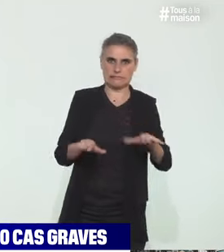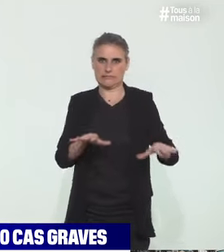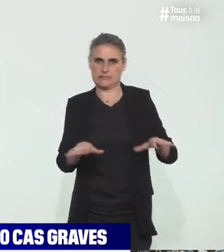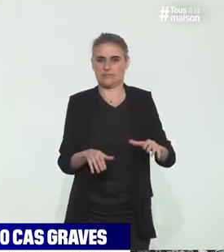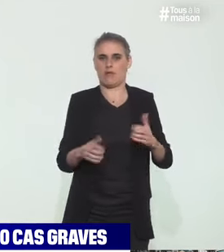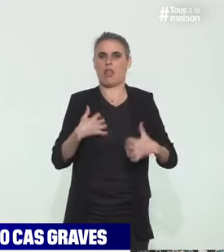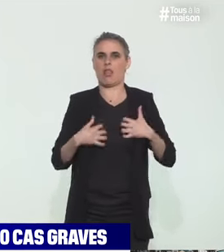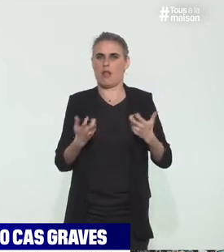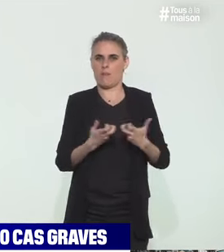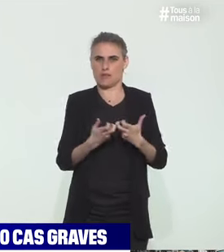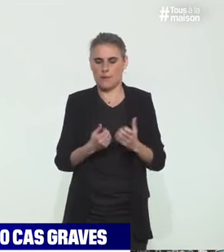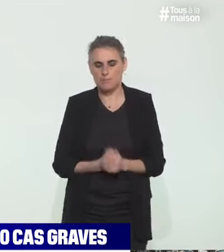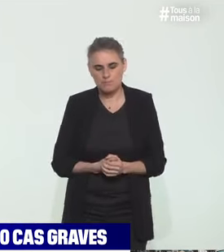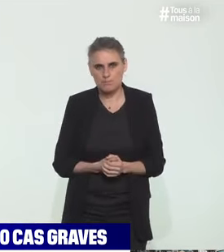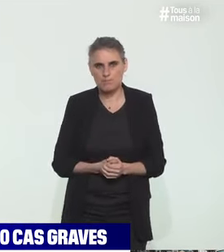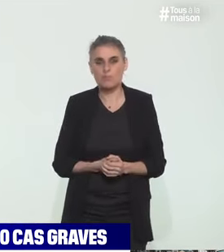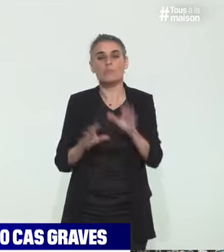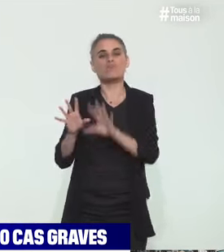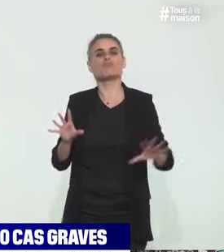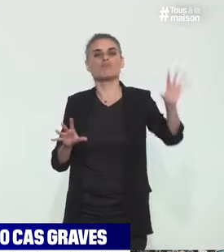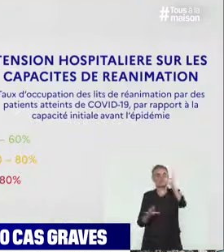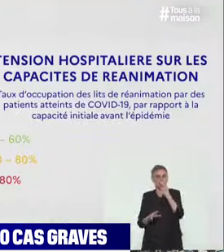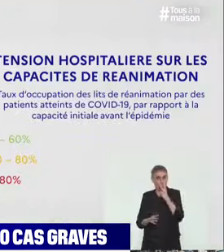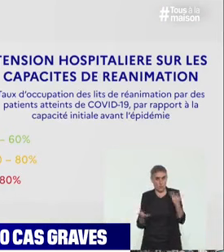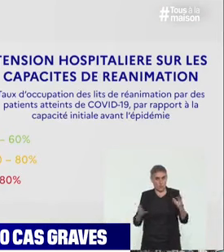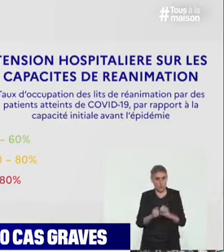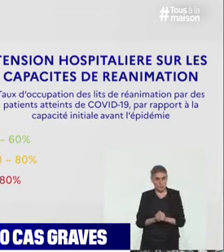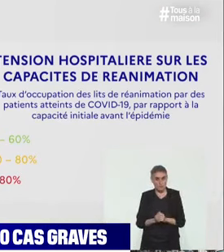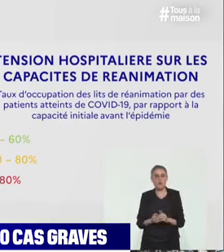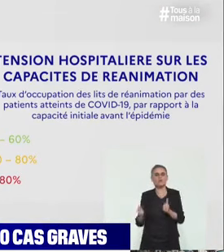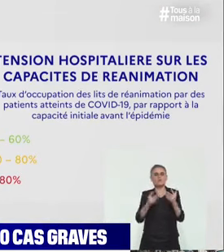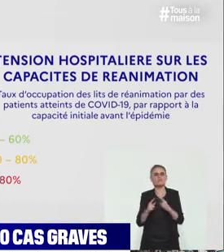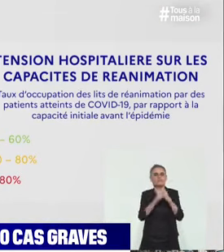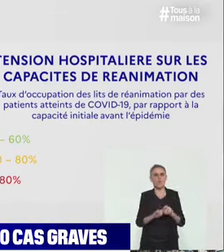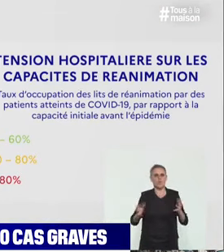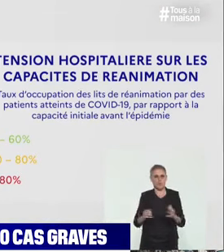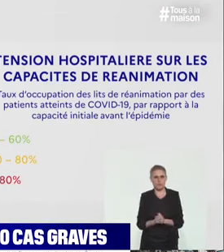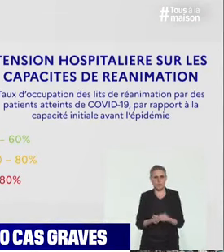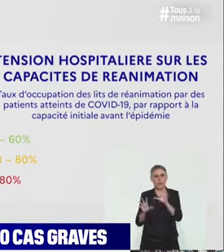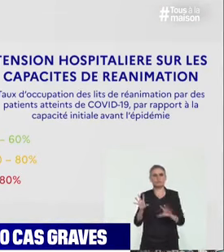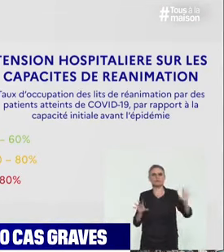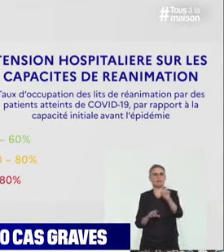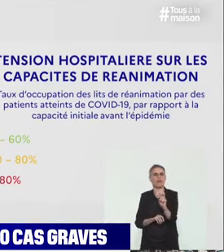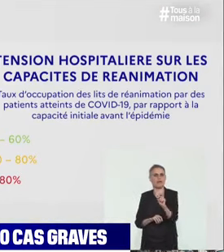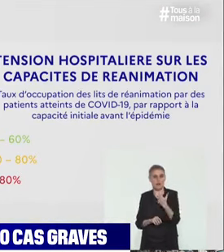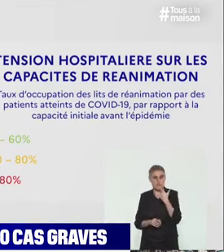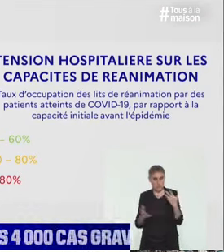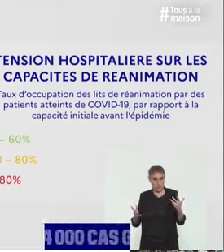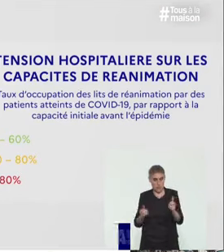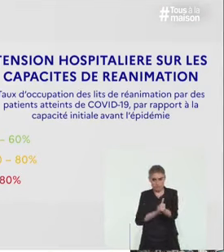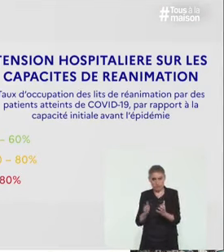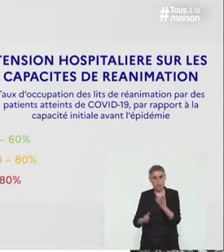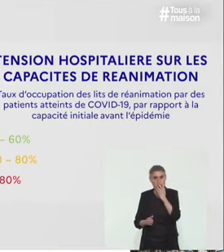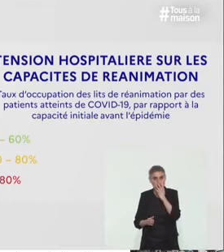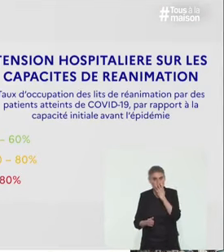pour les hôpitaux. Les seuils que nous utilisons dans cette deuxième carte sont les suivants. En vert, le taux d'occupation des lits de réanimation